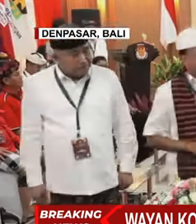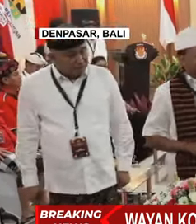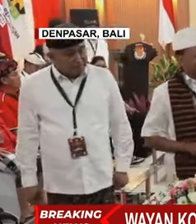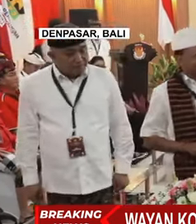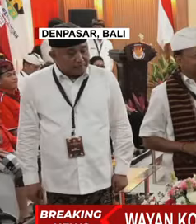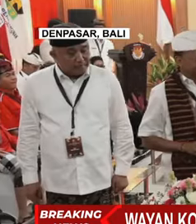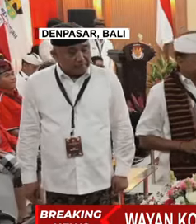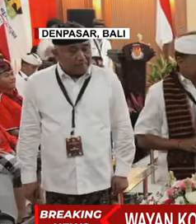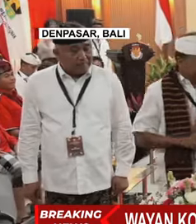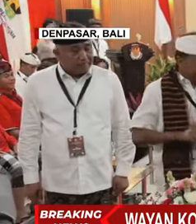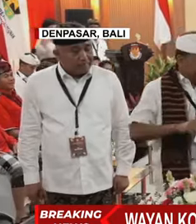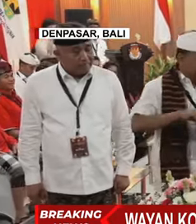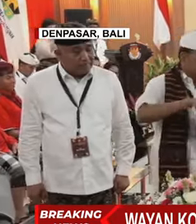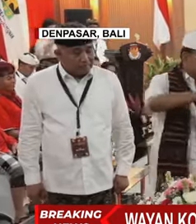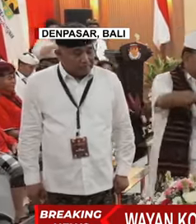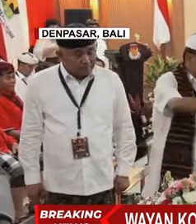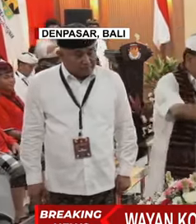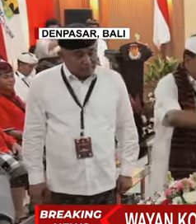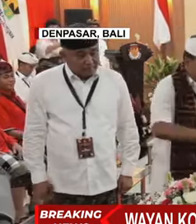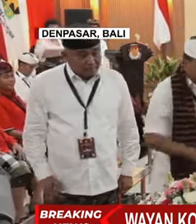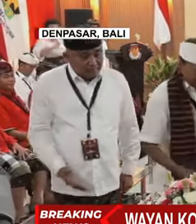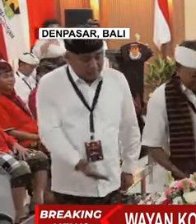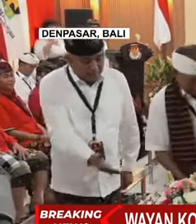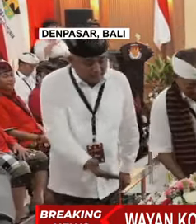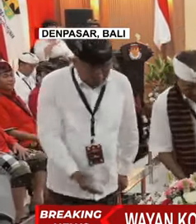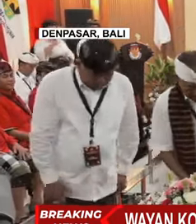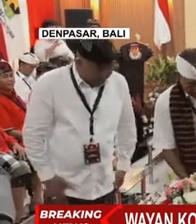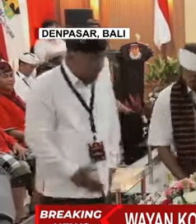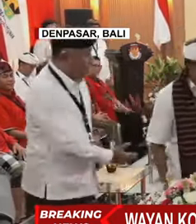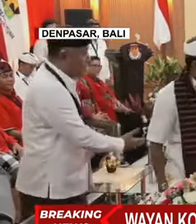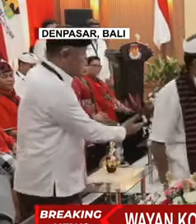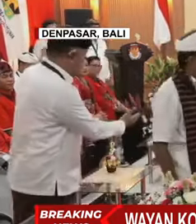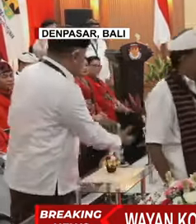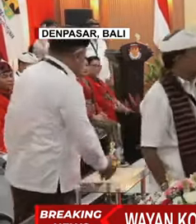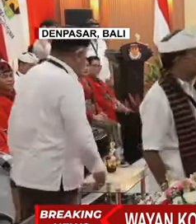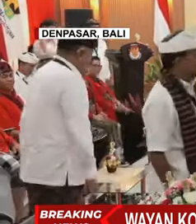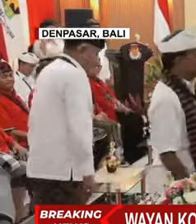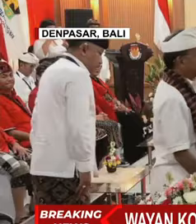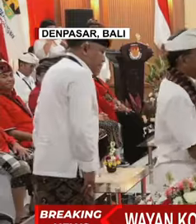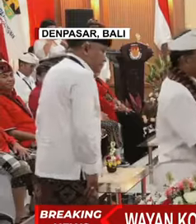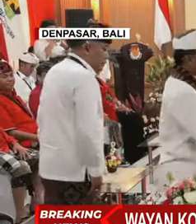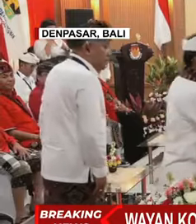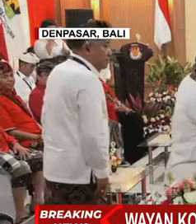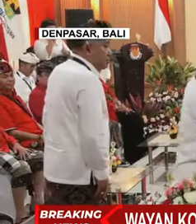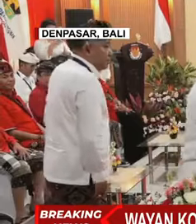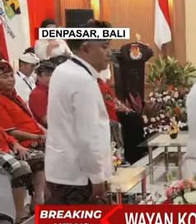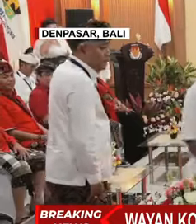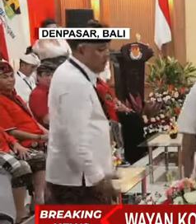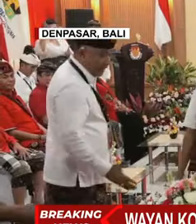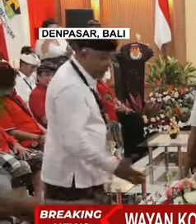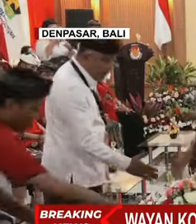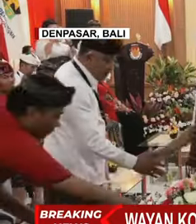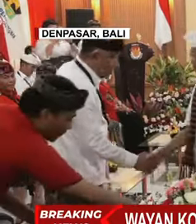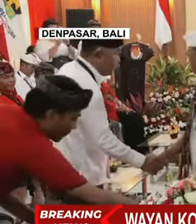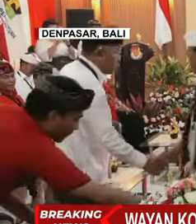untuk menjadi gubernur itu sekarang sangat besar juga sebetulnya mantan Gubernur menjadi presiden juga demikian jadi ini lagi-lagi